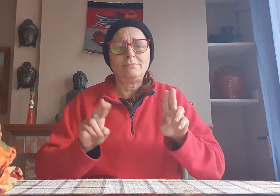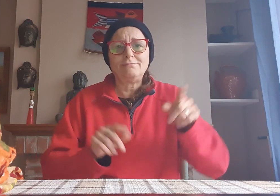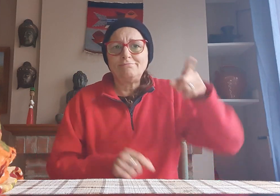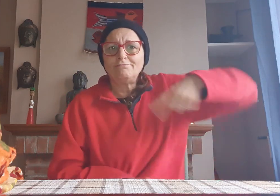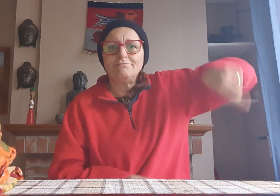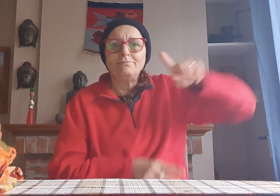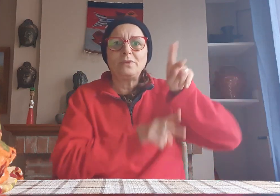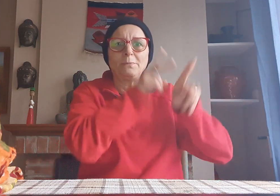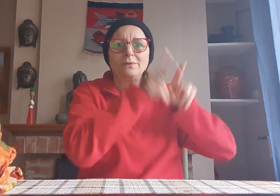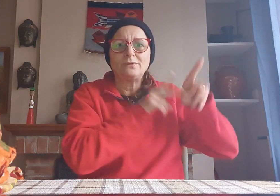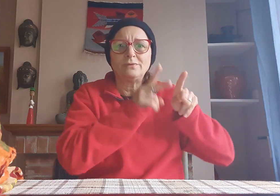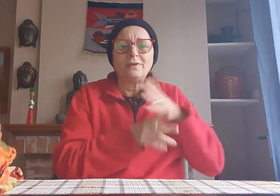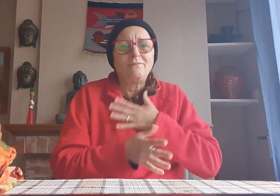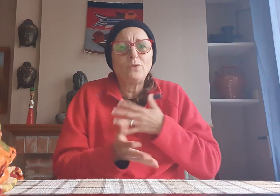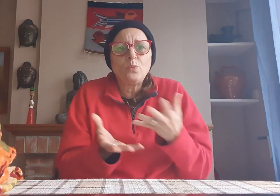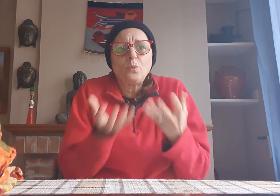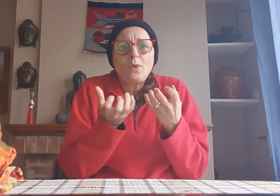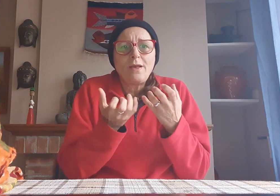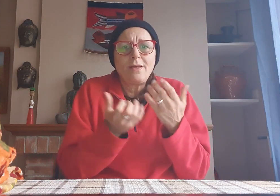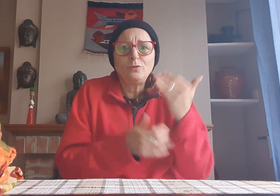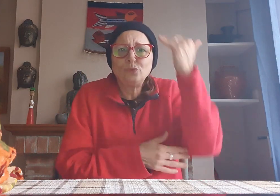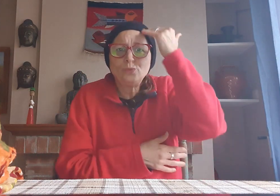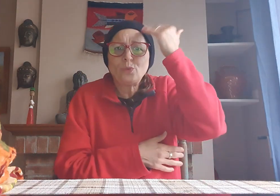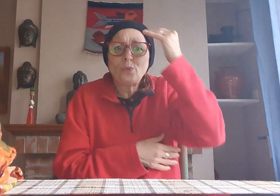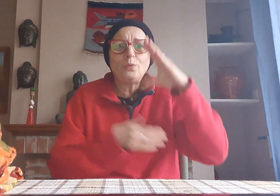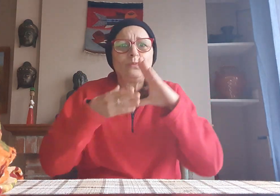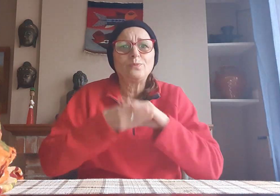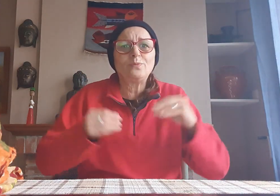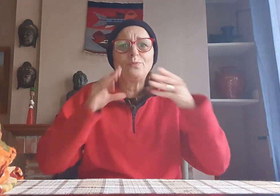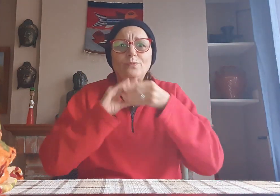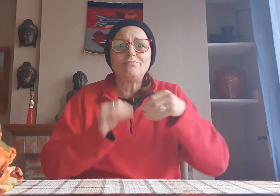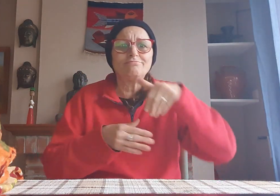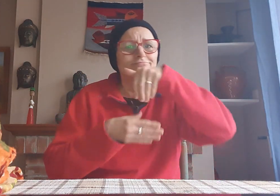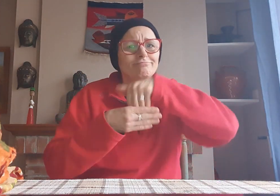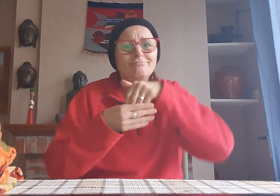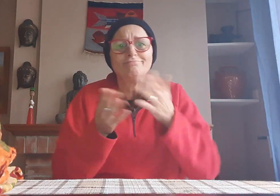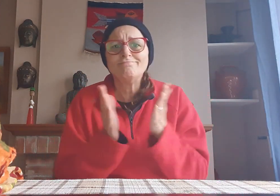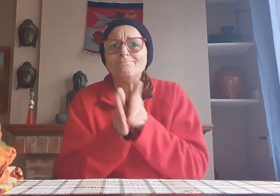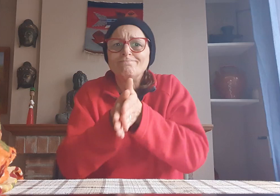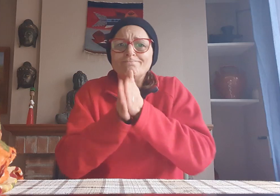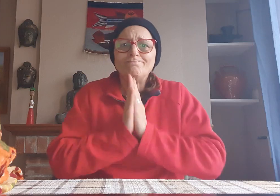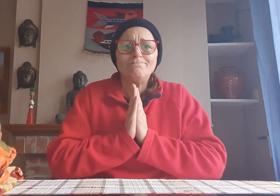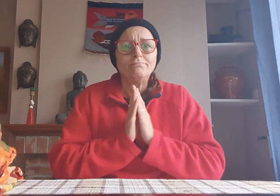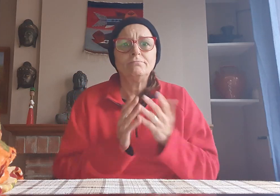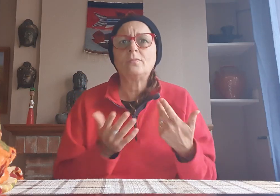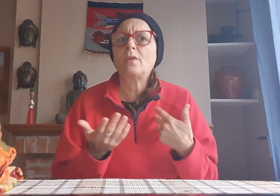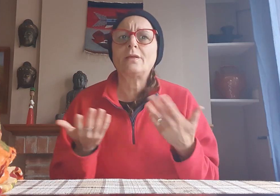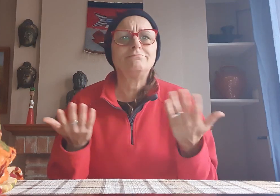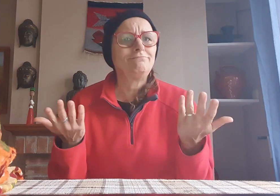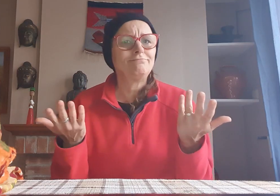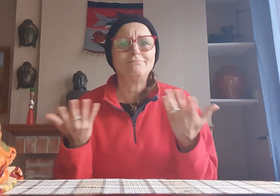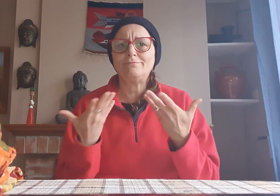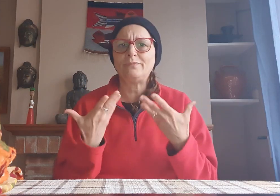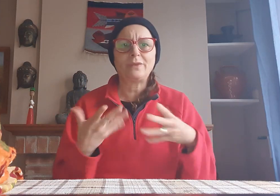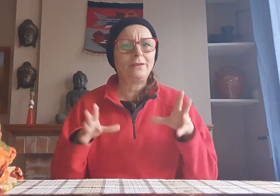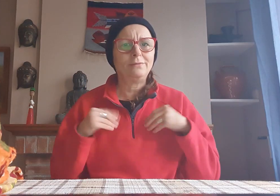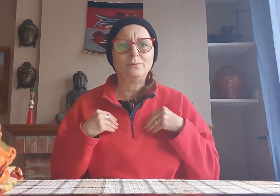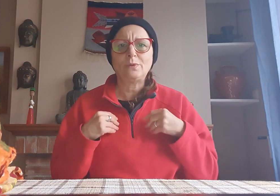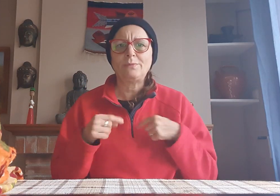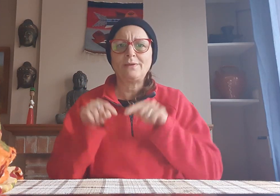se pondrá en rojo y empezará a girar más rápido y podrá acabar con las durezas más complicadas. Desde que uso Pedimac, mis manos están más suaves. Los callos que tenía